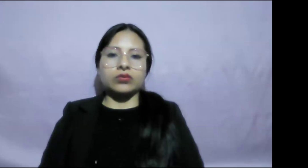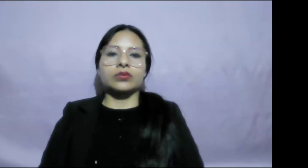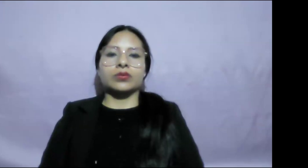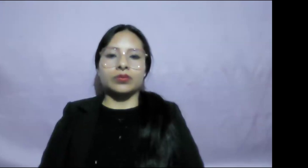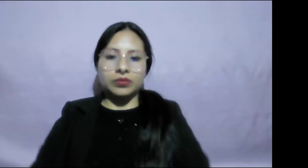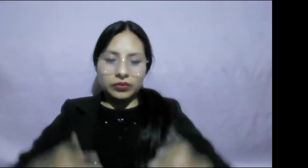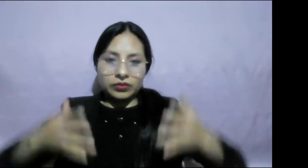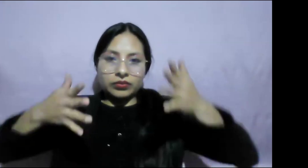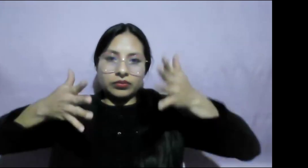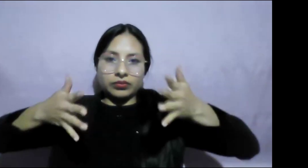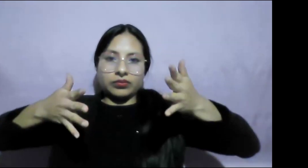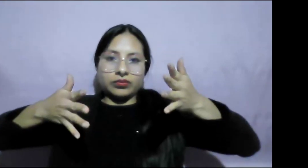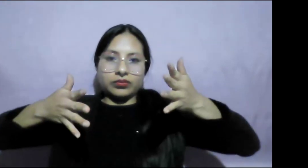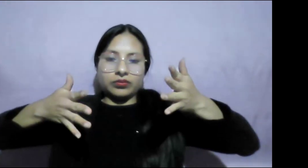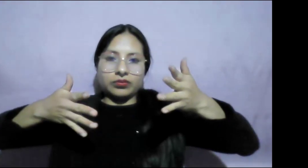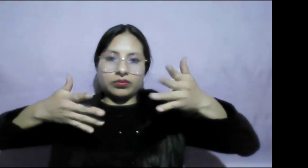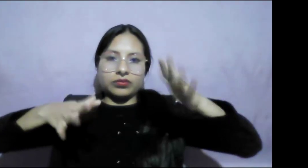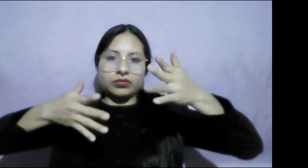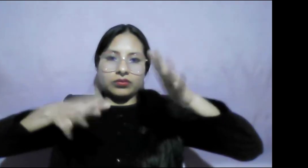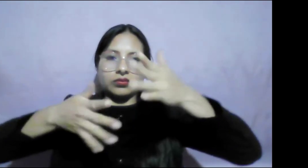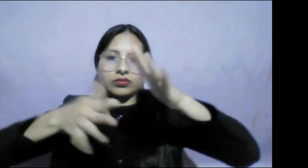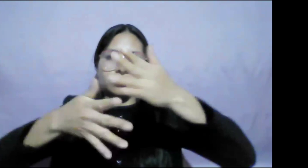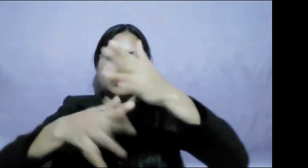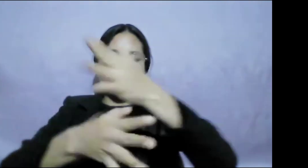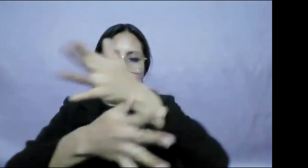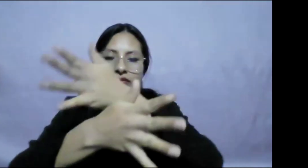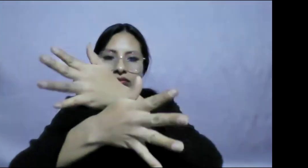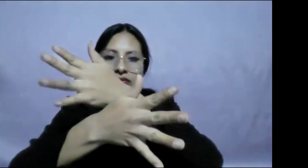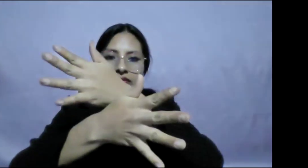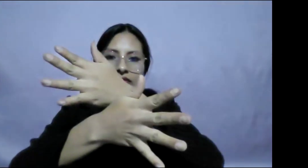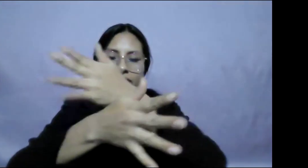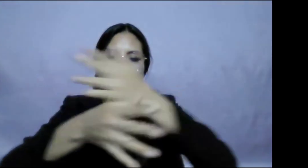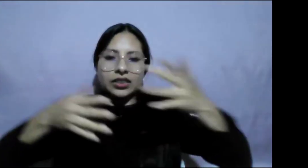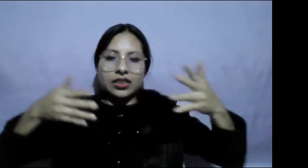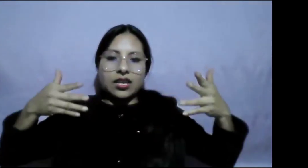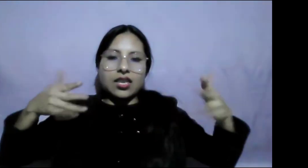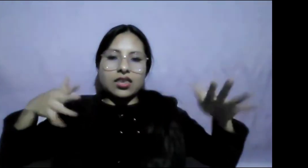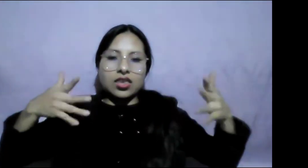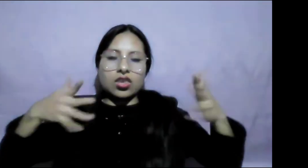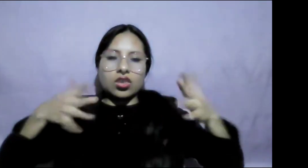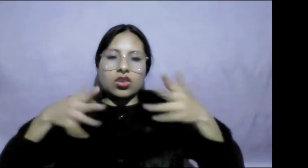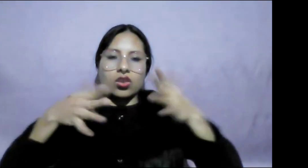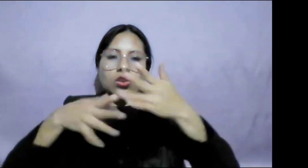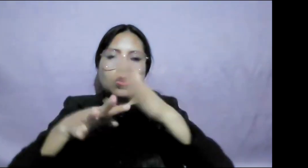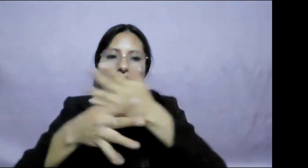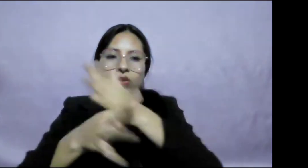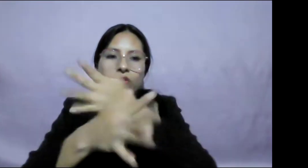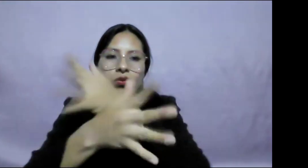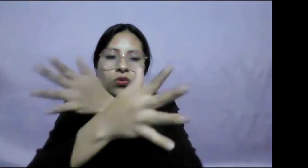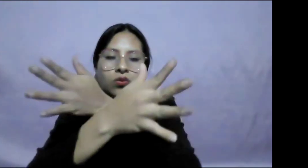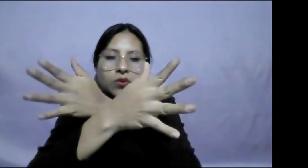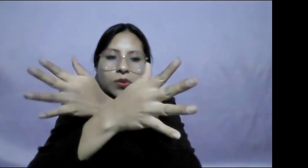Chimbote que parece que fueran Card Bueno yo yo lo veo así no como si fueran muchos